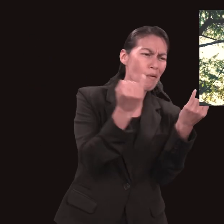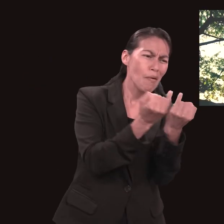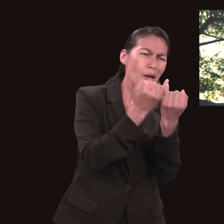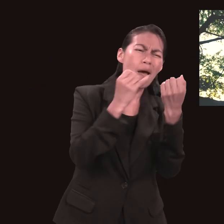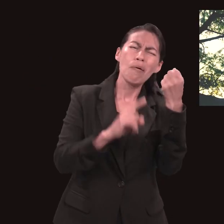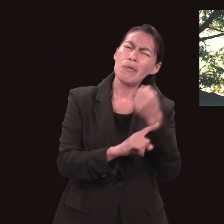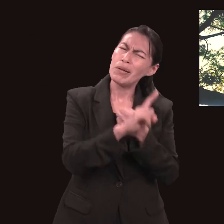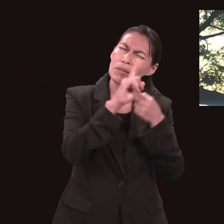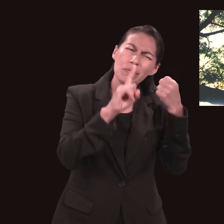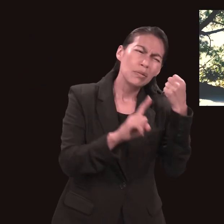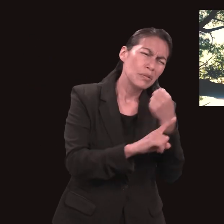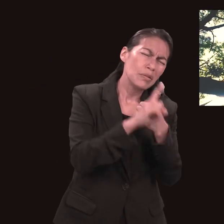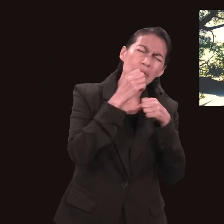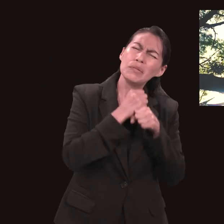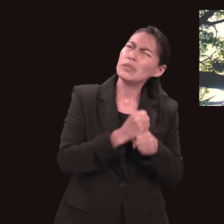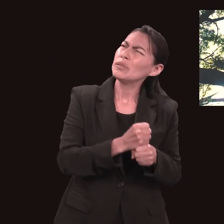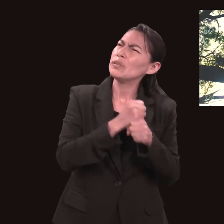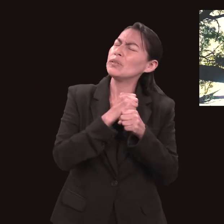saldrá